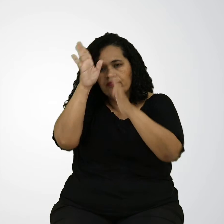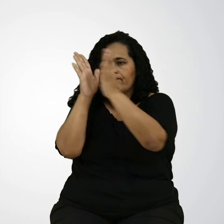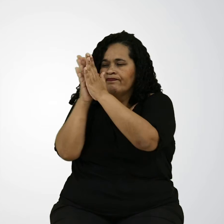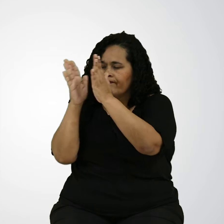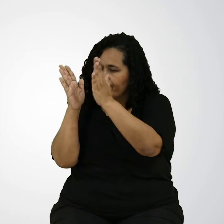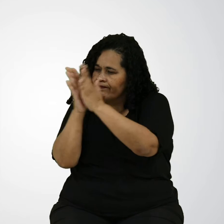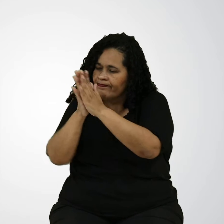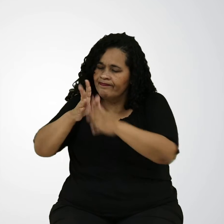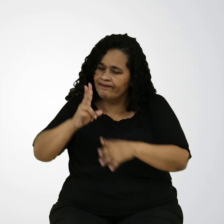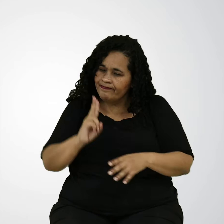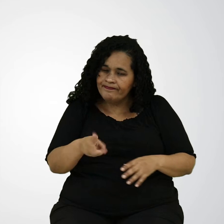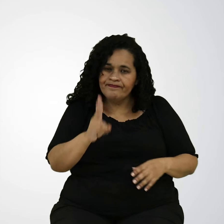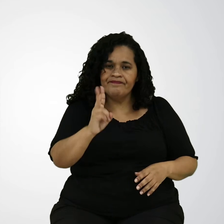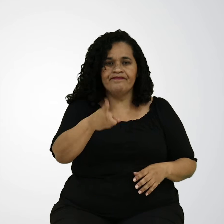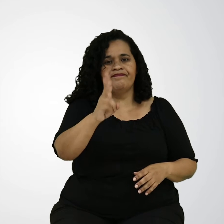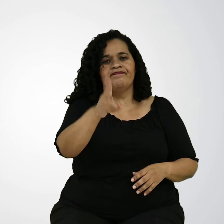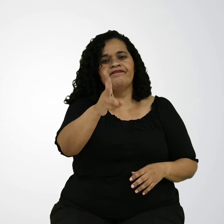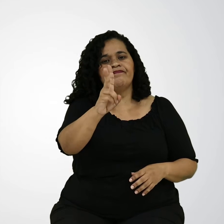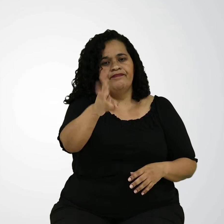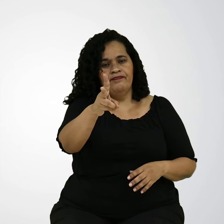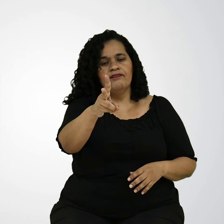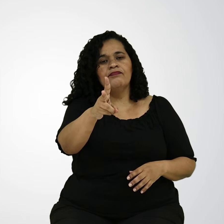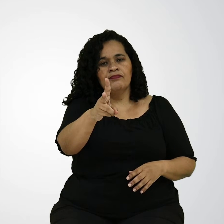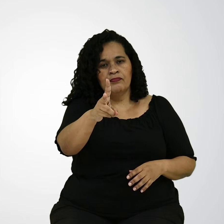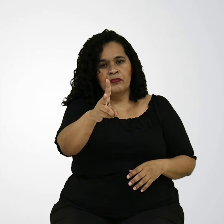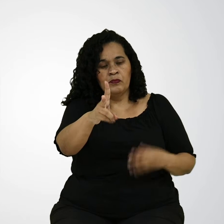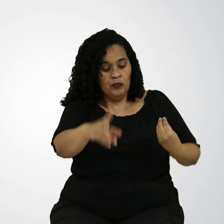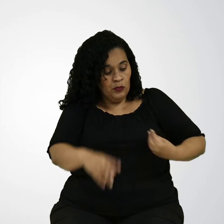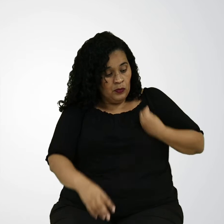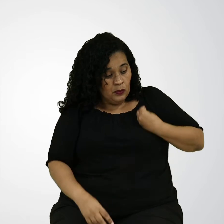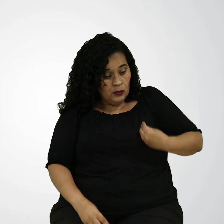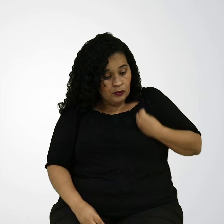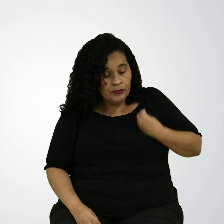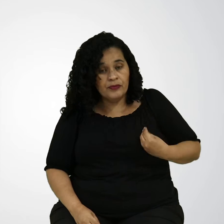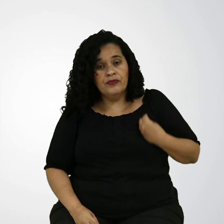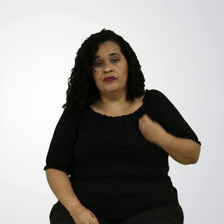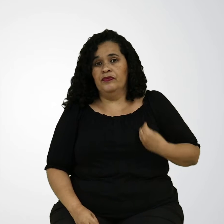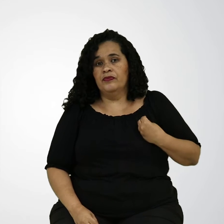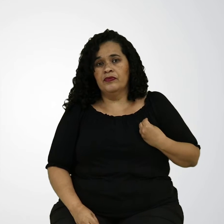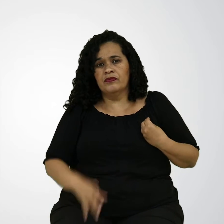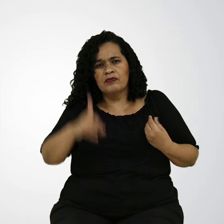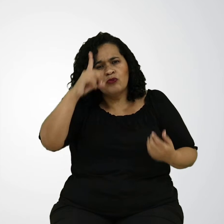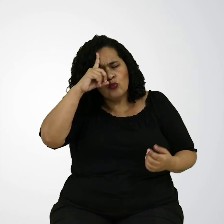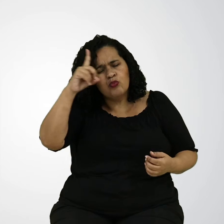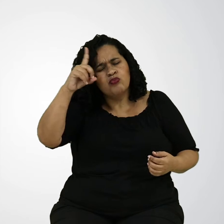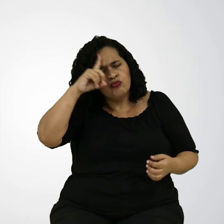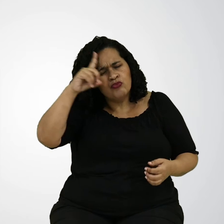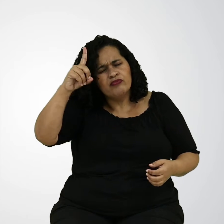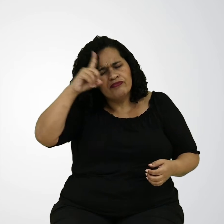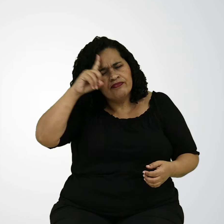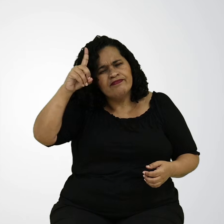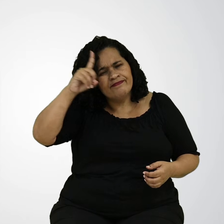A ideia é fazer com que a oração seja uma prática constante na nossa vida. Então,